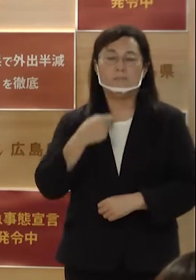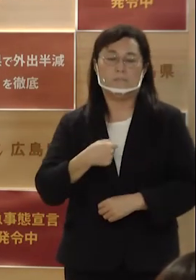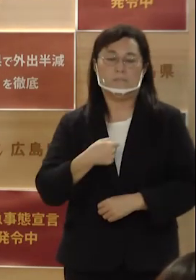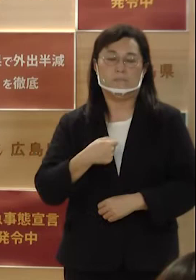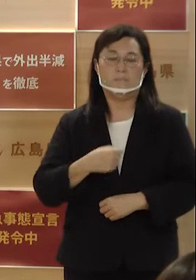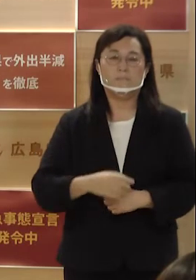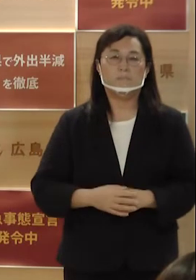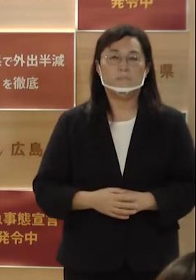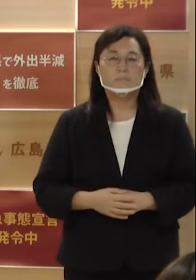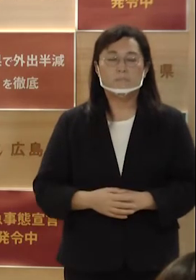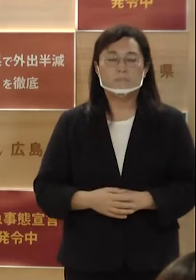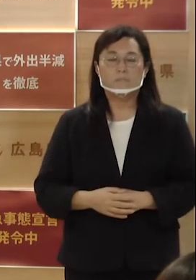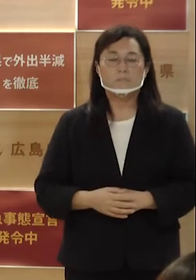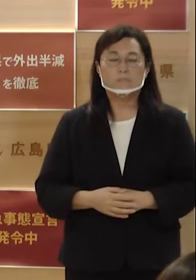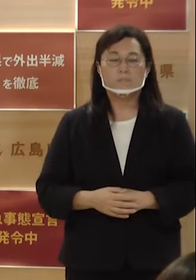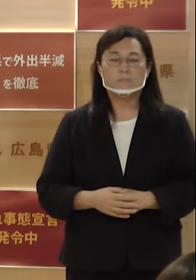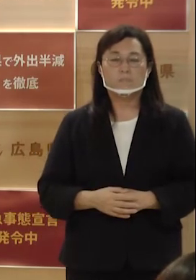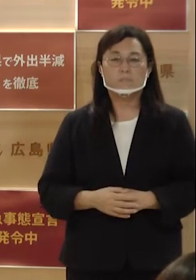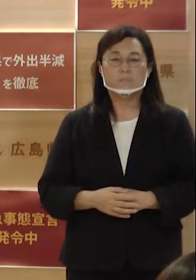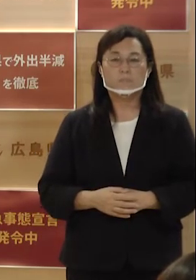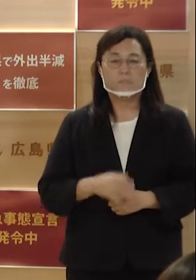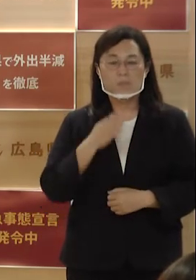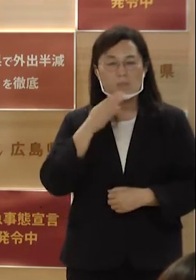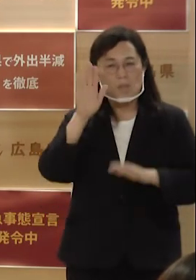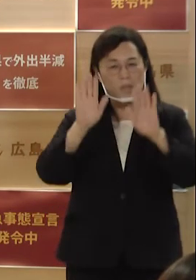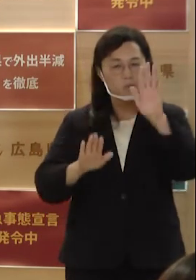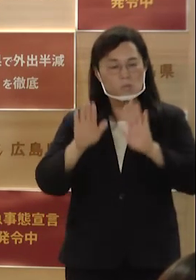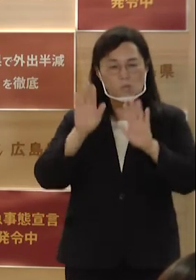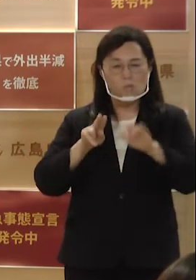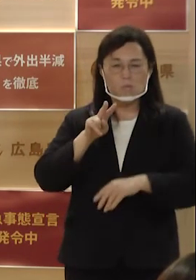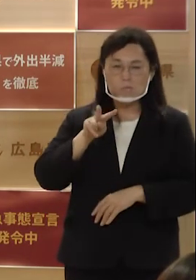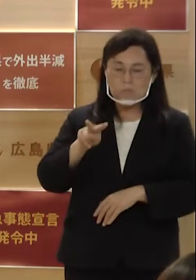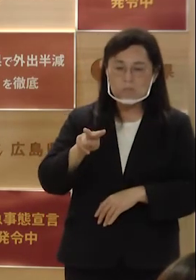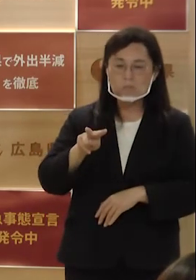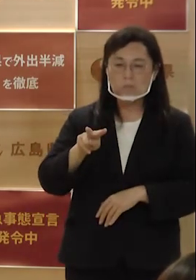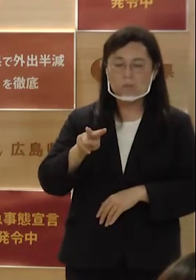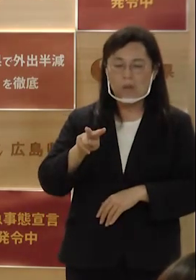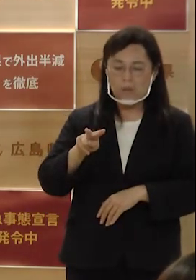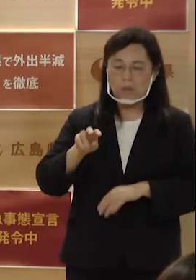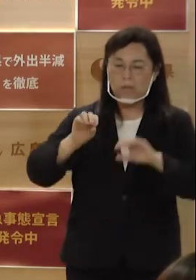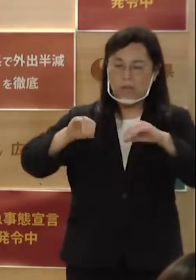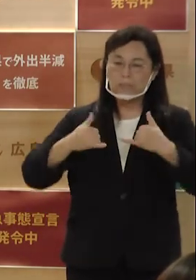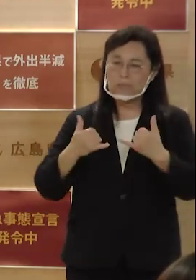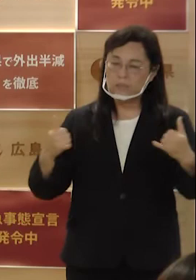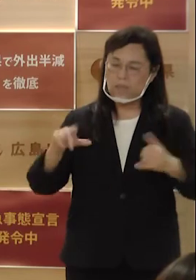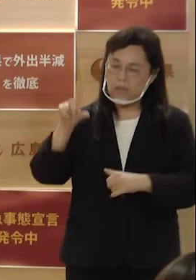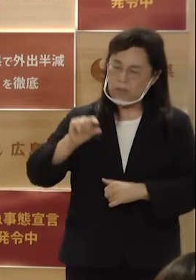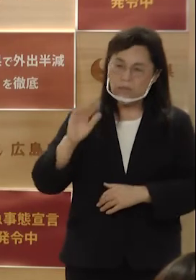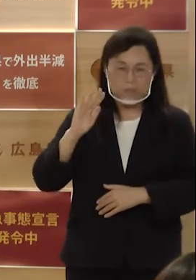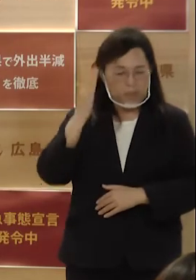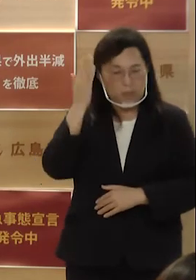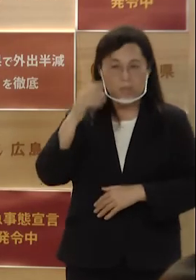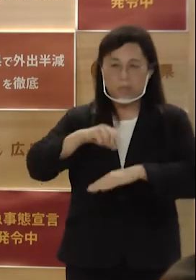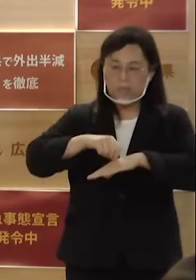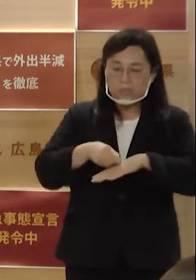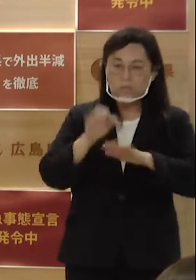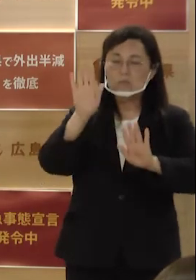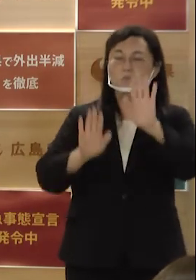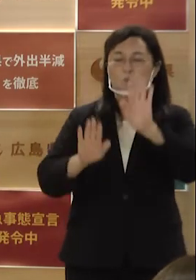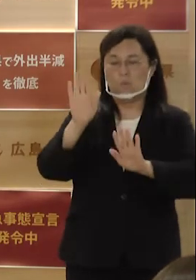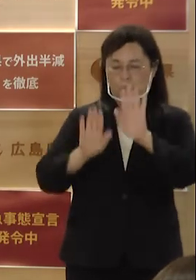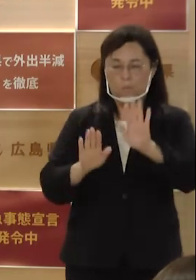、ただ現状を見ると非常に厳しい状況になっていることは、変わらない。